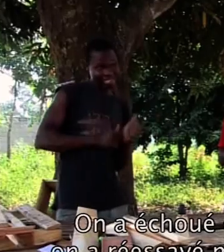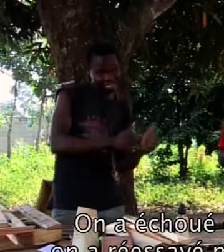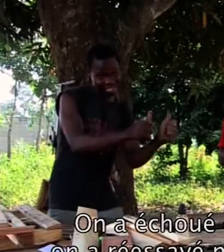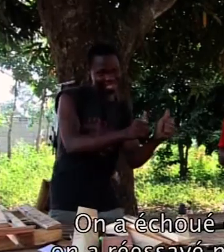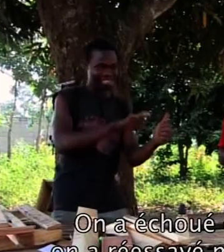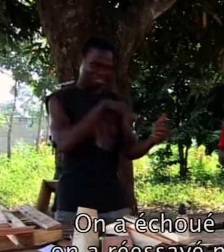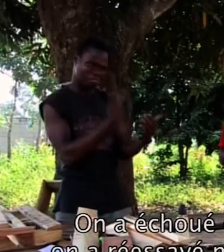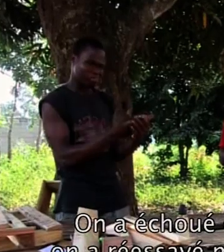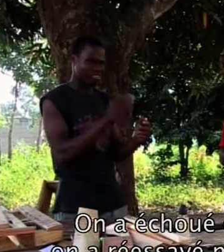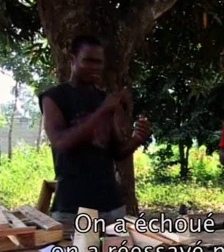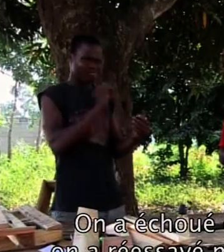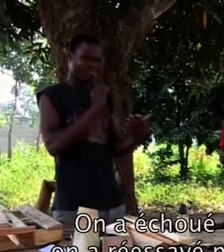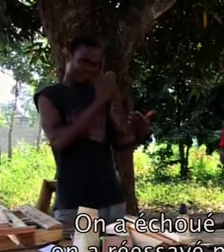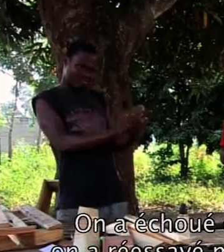Arrivé à l'examen, on échoue.